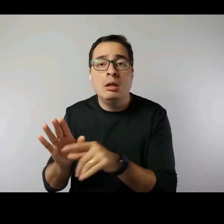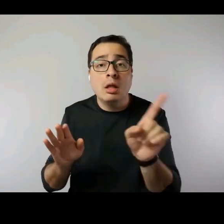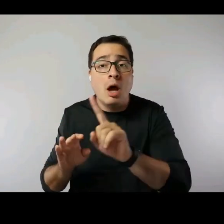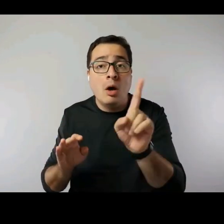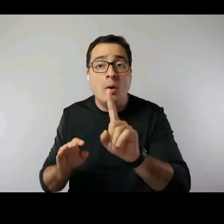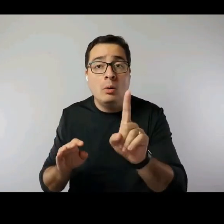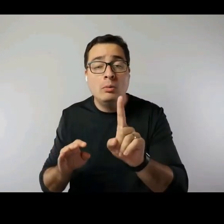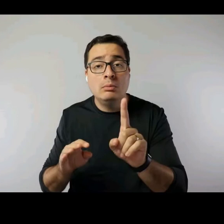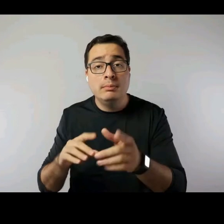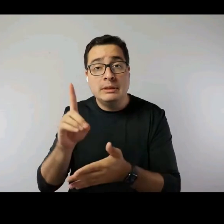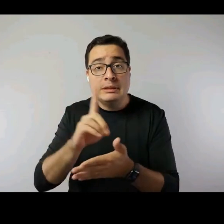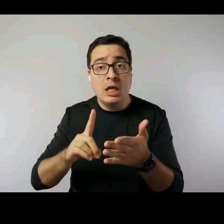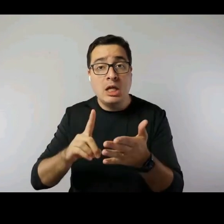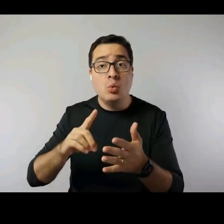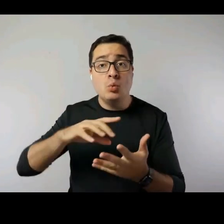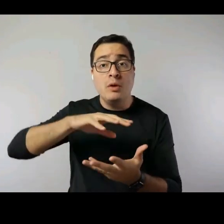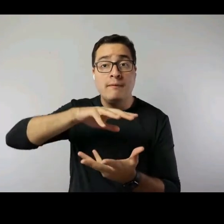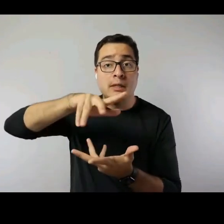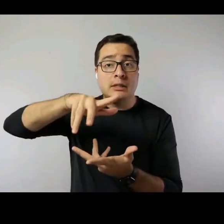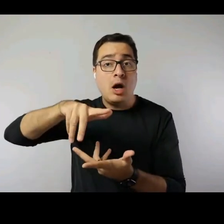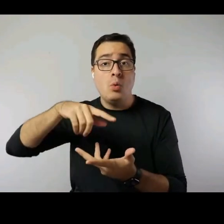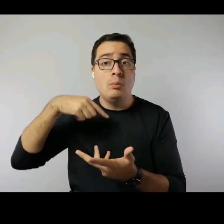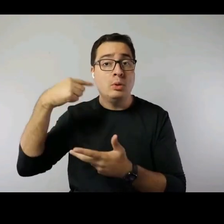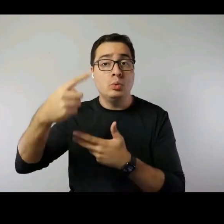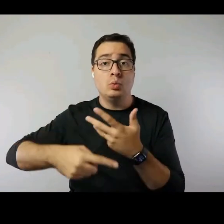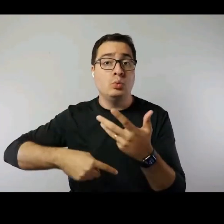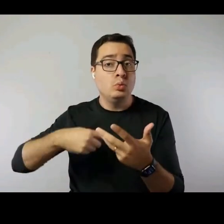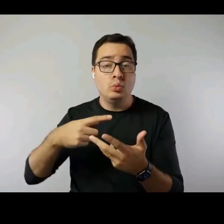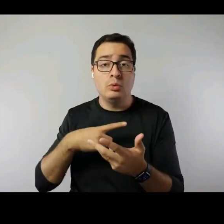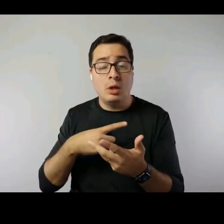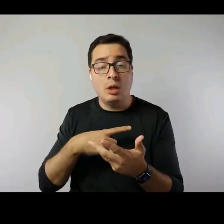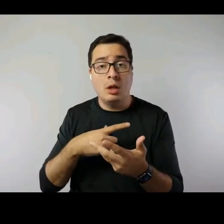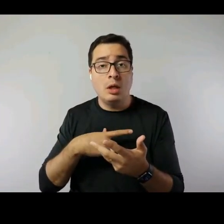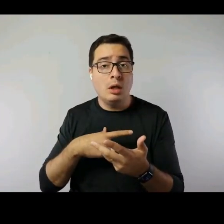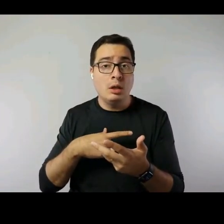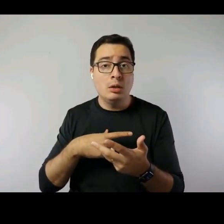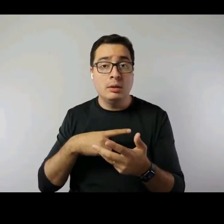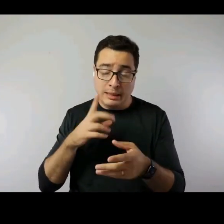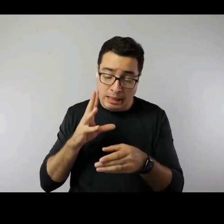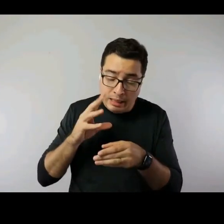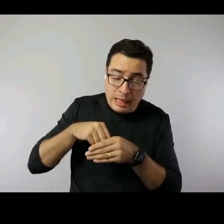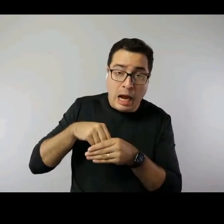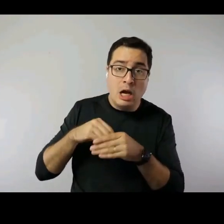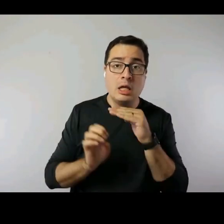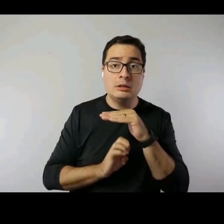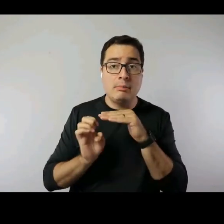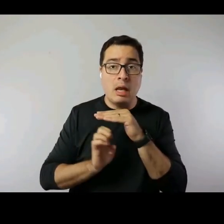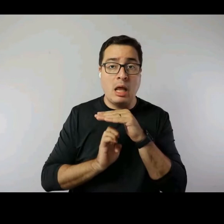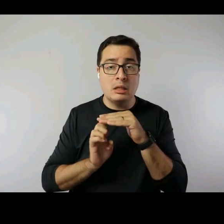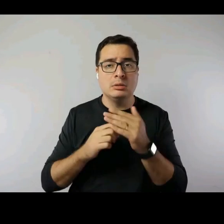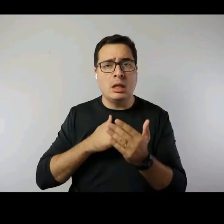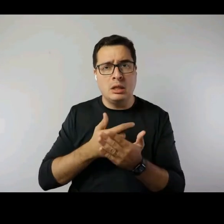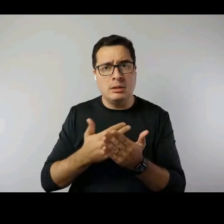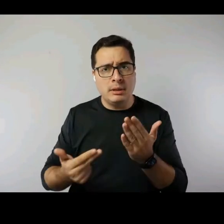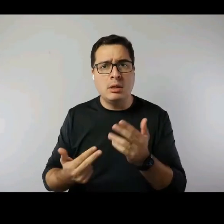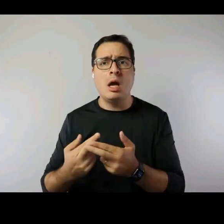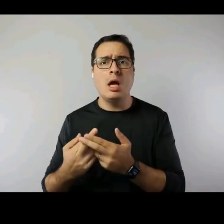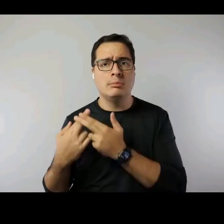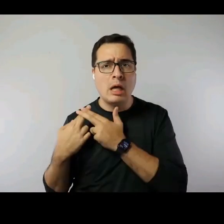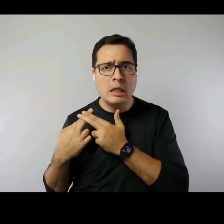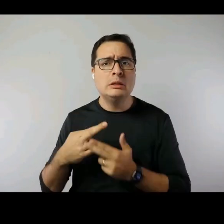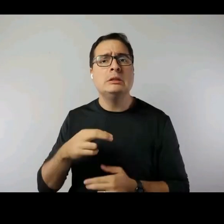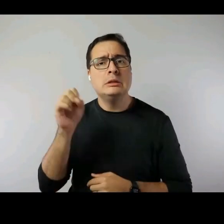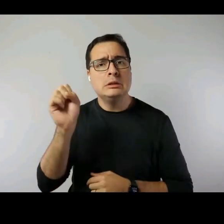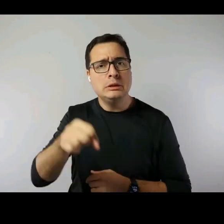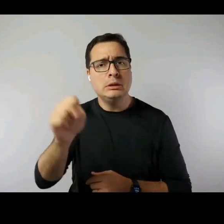design universal, desde os aspectos mais internos das empresas e que tem responsabilidade, sim, pensando